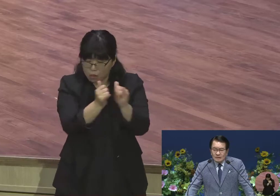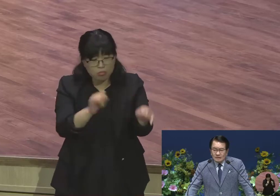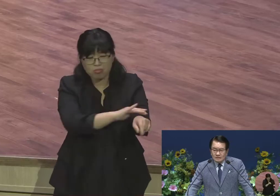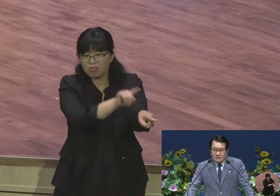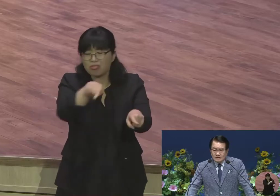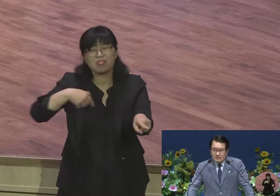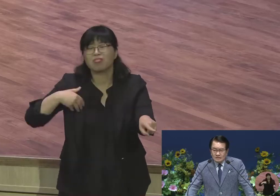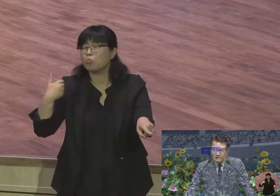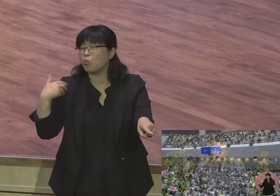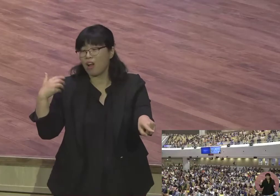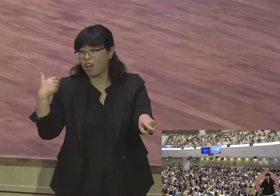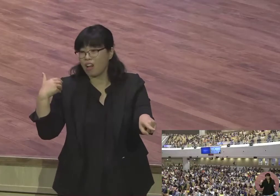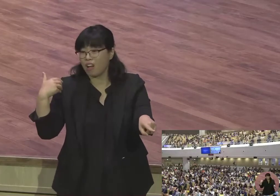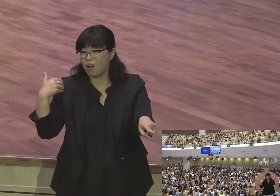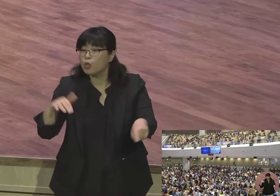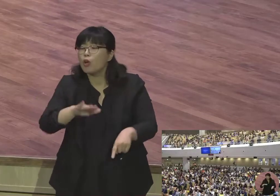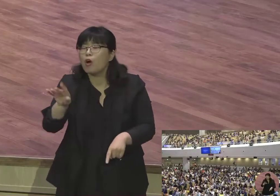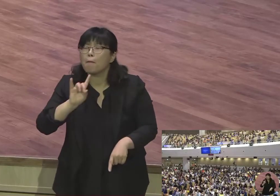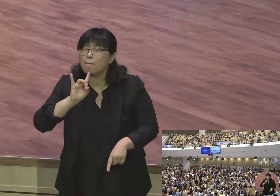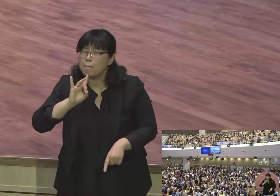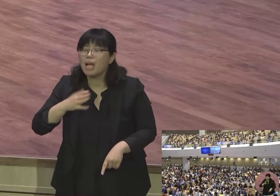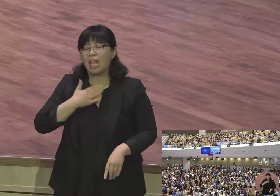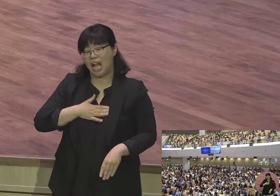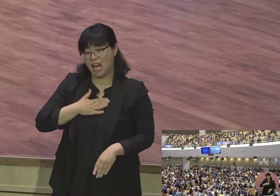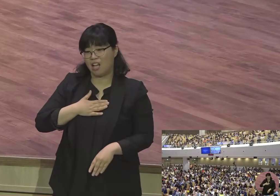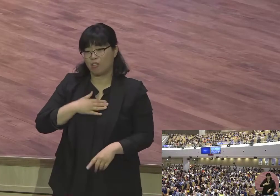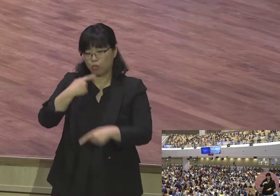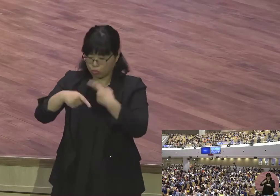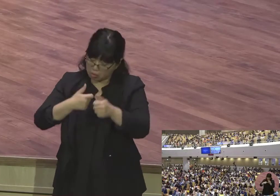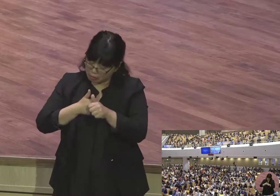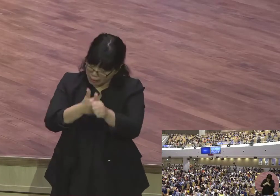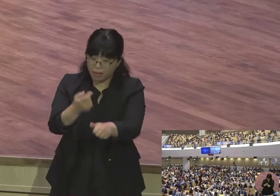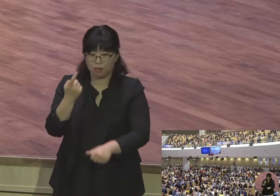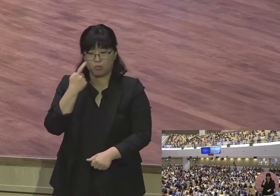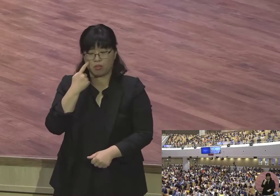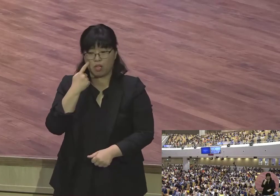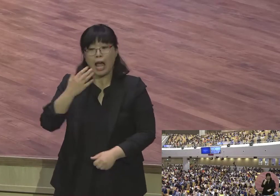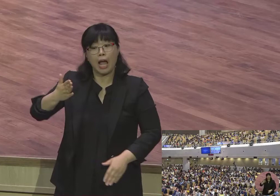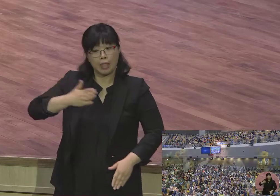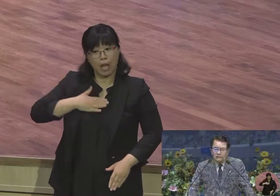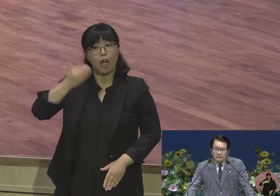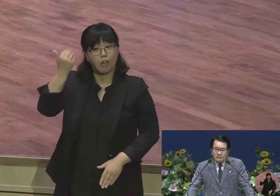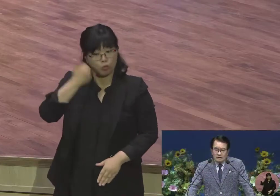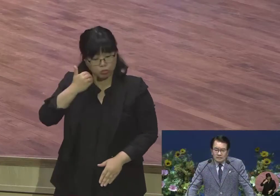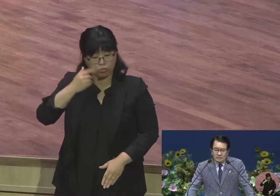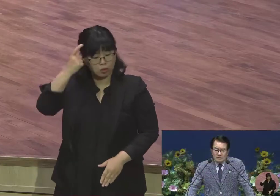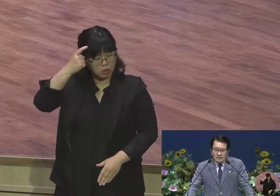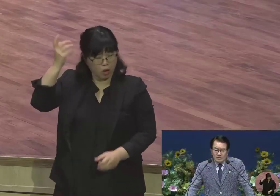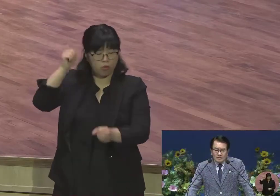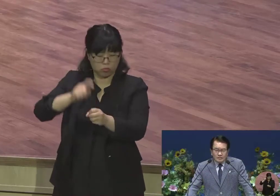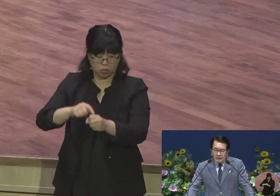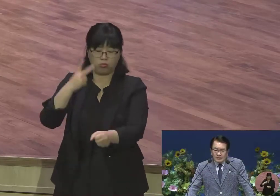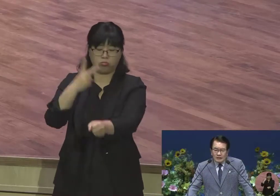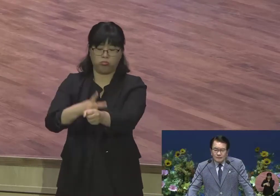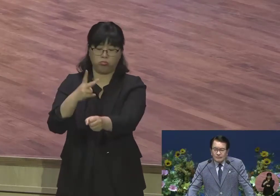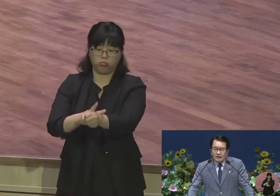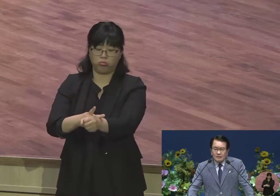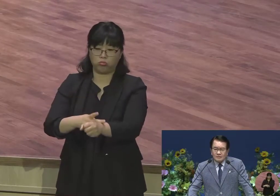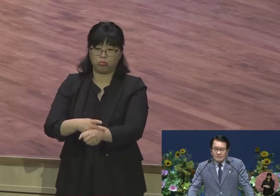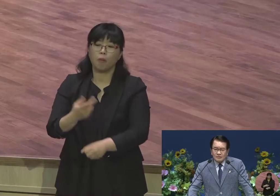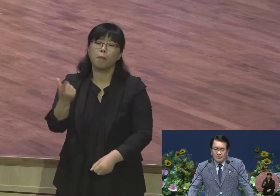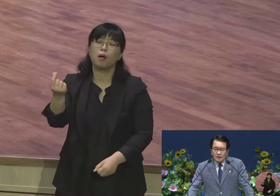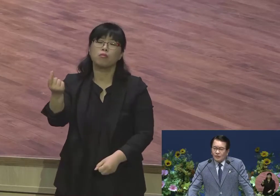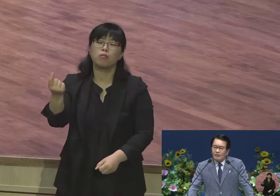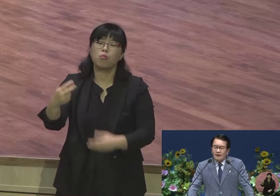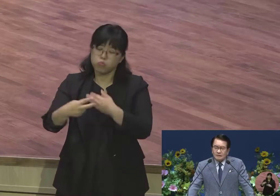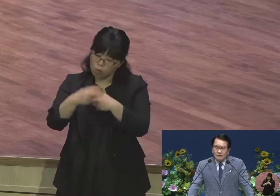따라서 나는 영적 의사다. 맞아요. 여러분 의사예요. 의사. 여러분밖에 답 줄